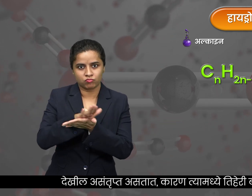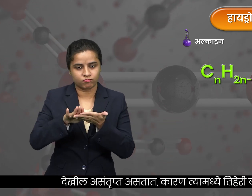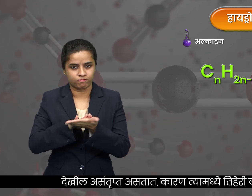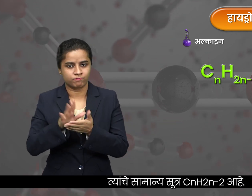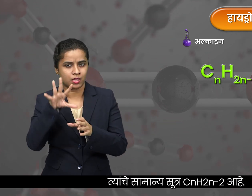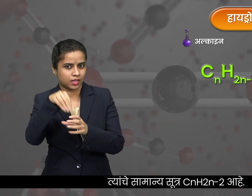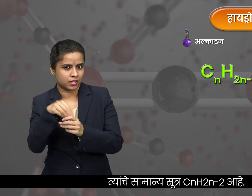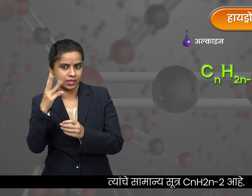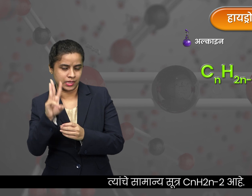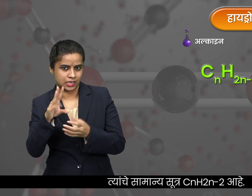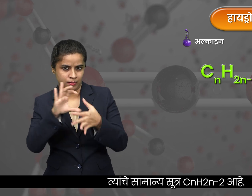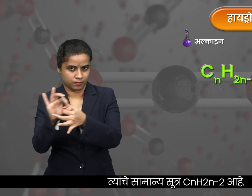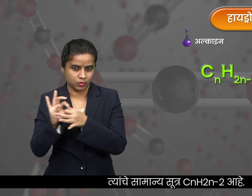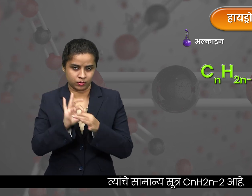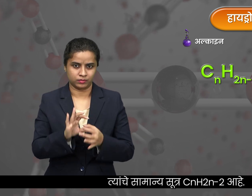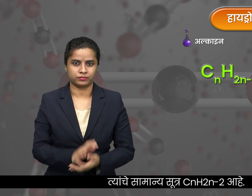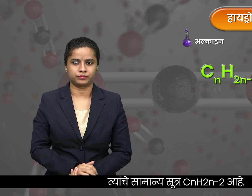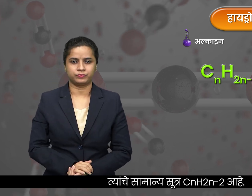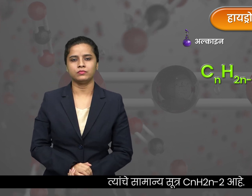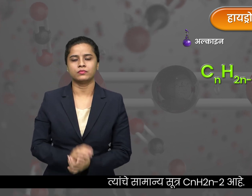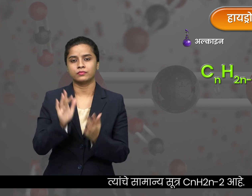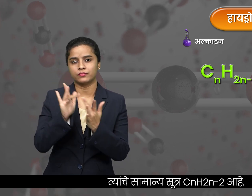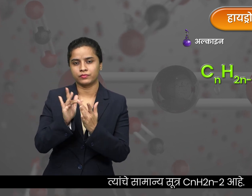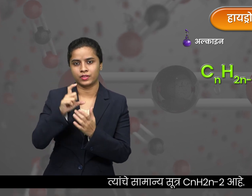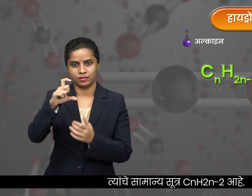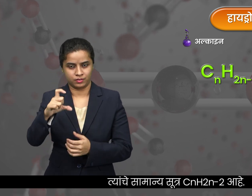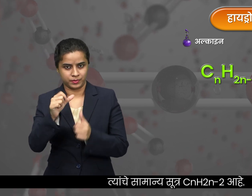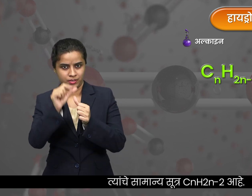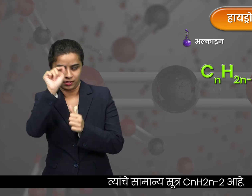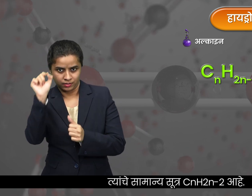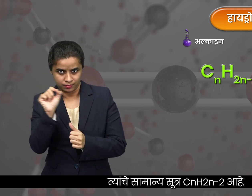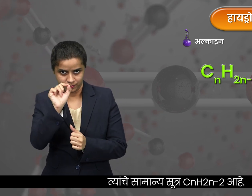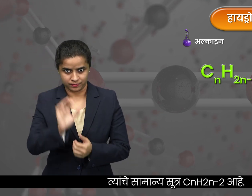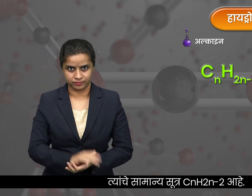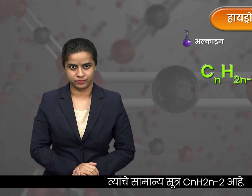त्यामध्ये तिहेरी बंध असतो. त्यांचे सामान्य सूत्र CnH2n-2 आहे.